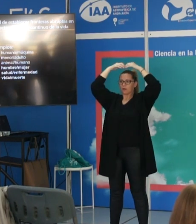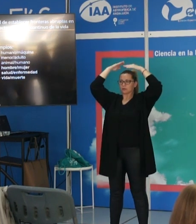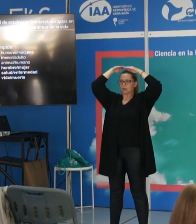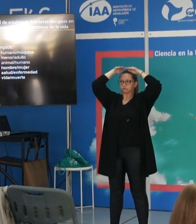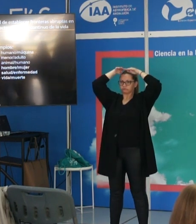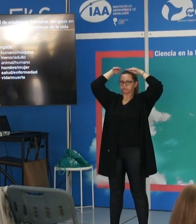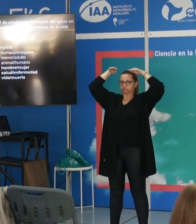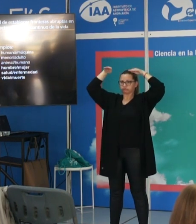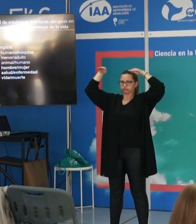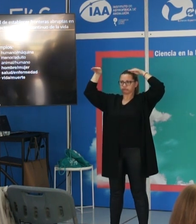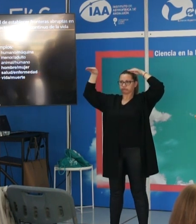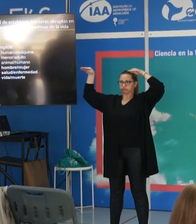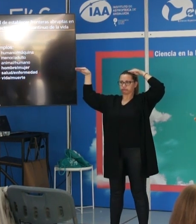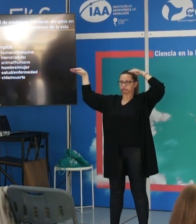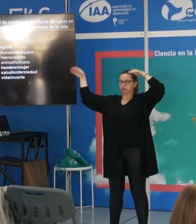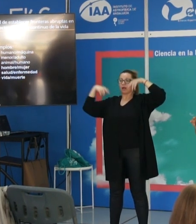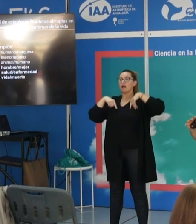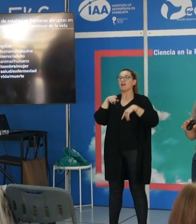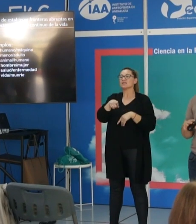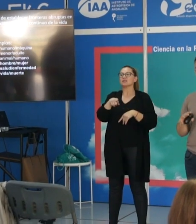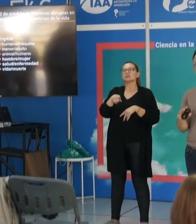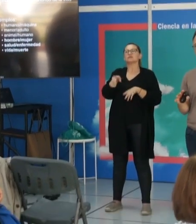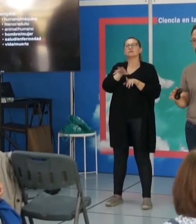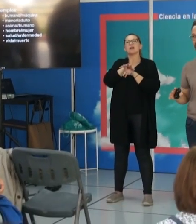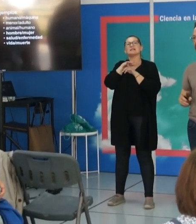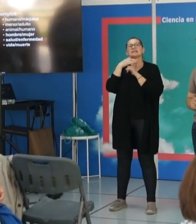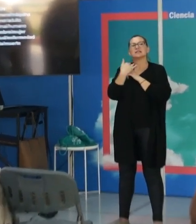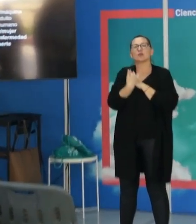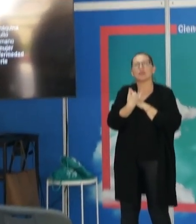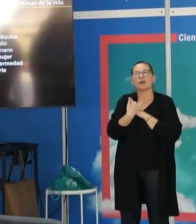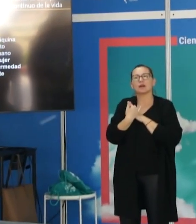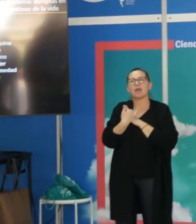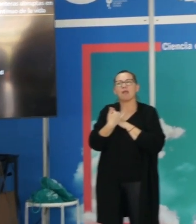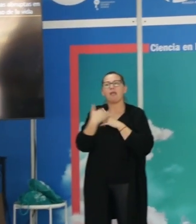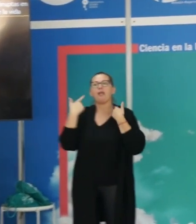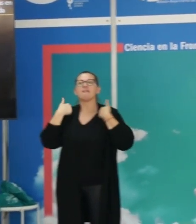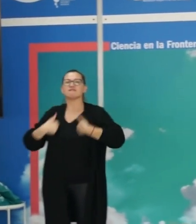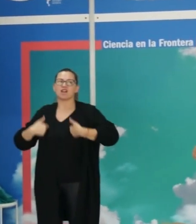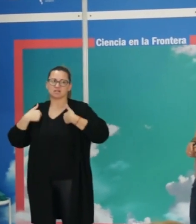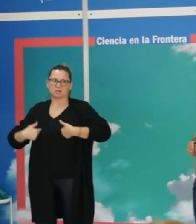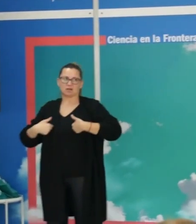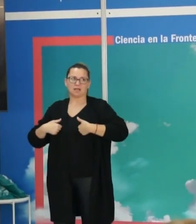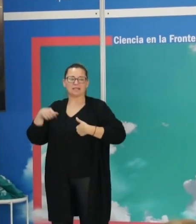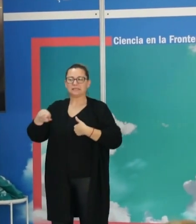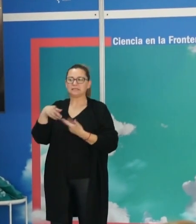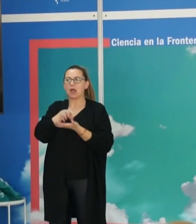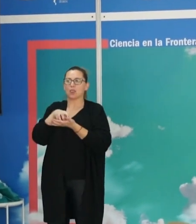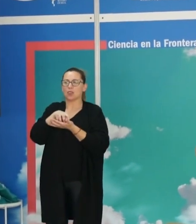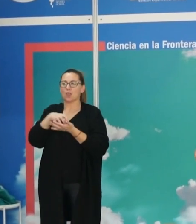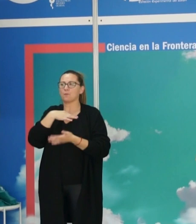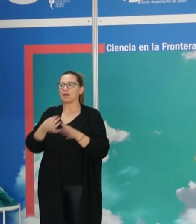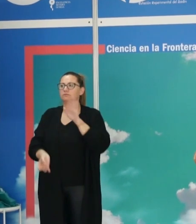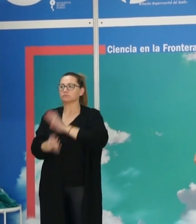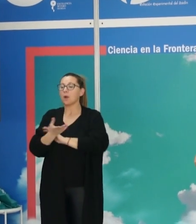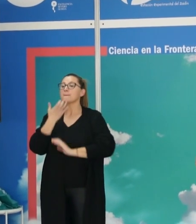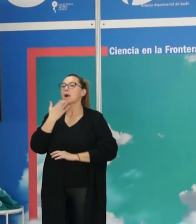hay circunstancias que tienen cierta ambivalencia fisiológica y que podrían generar ese tipo de dudas. Los